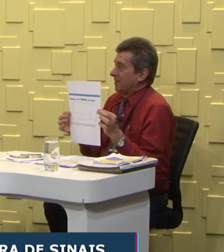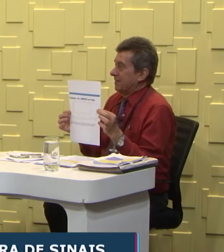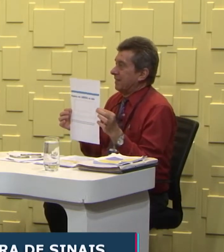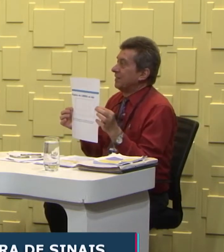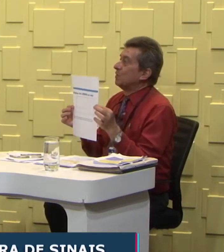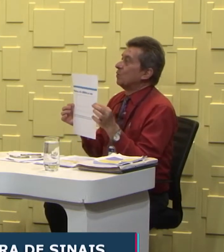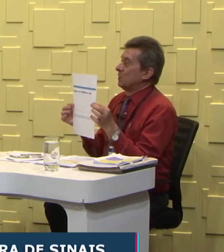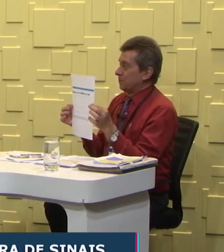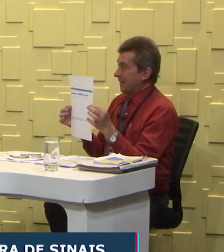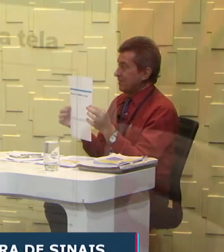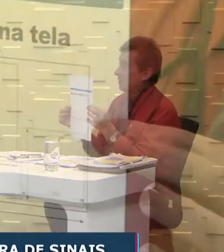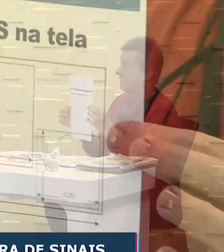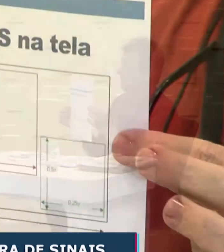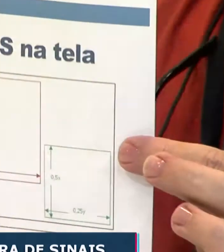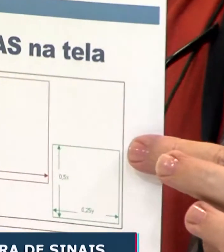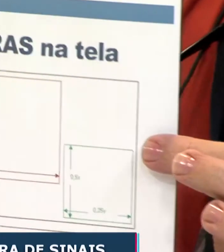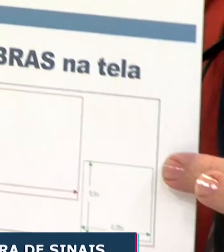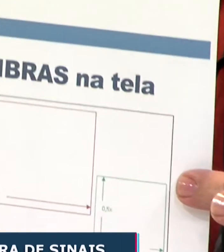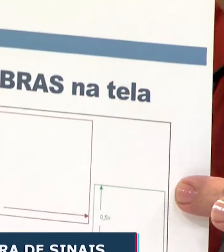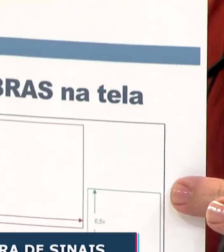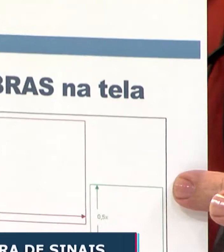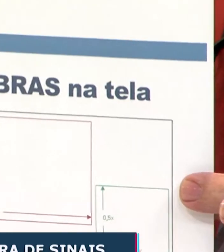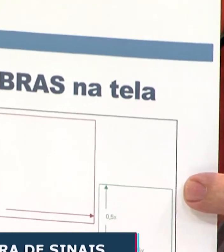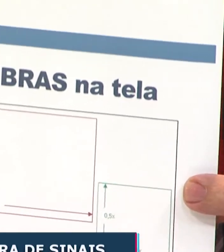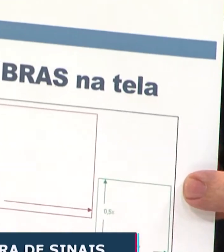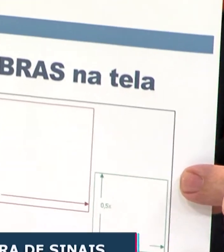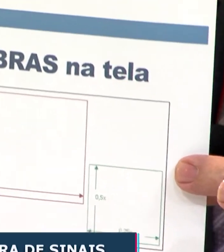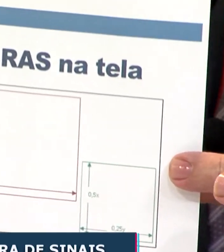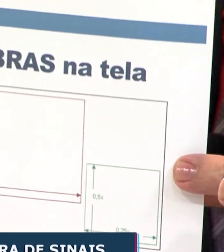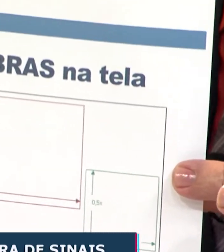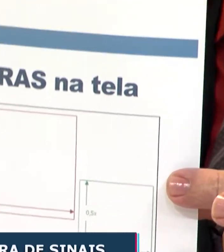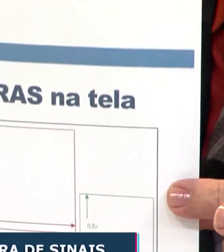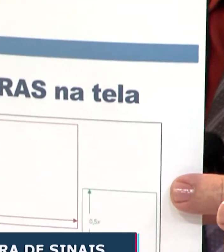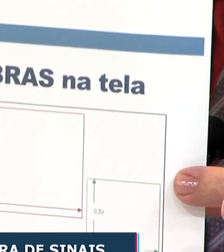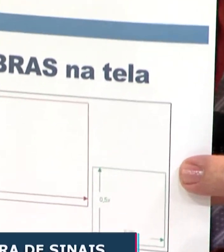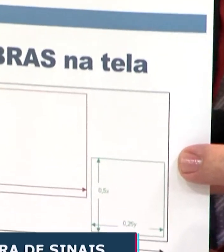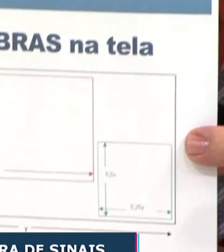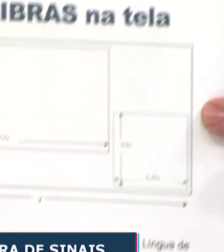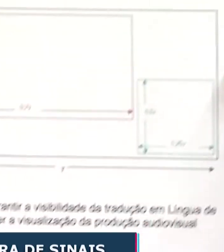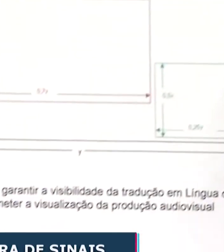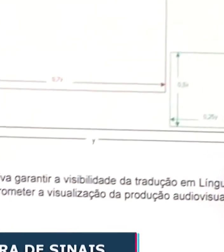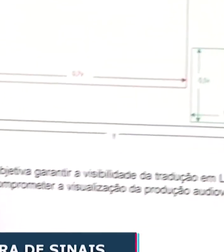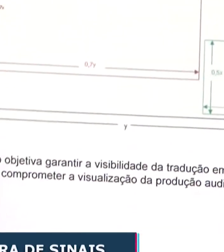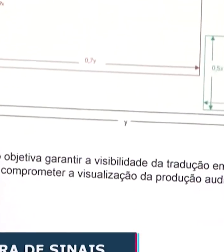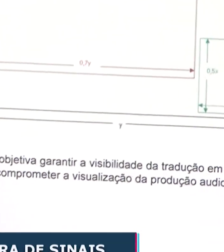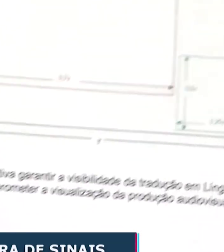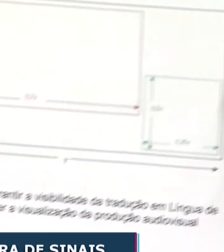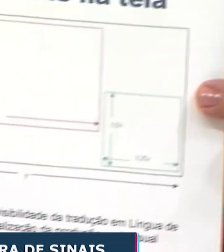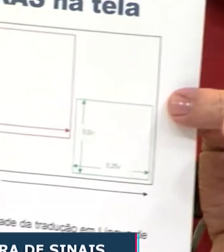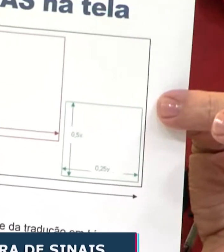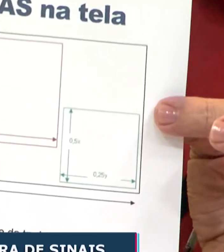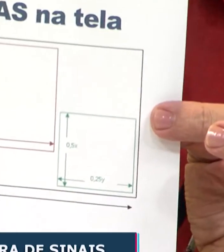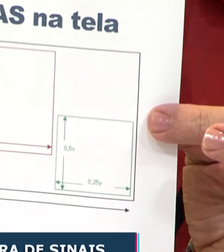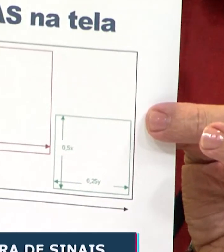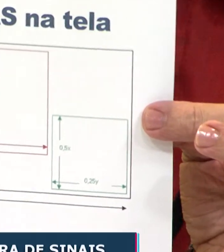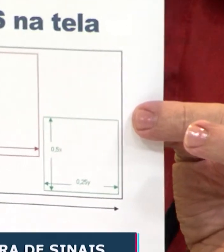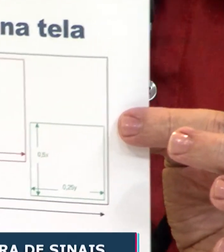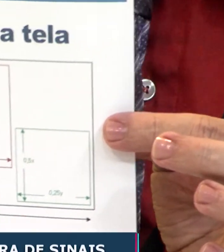na taxa para isso tudo o título novamente me dito exatamente tudo aprovado sabiá em